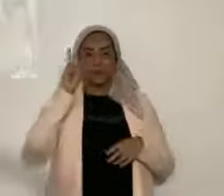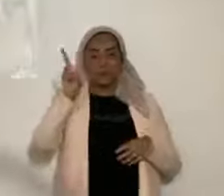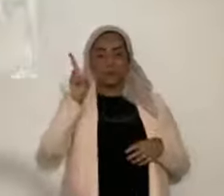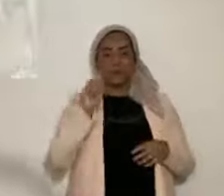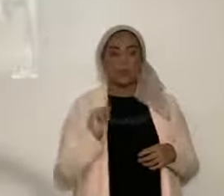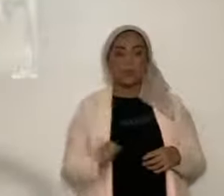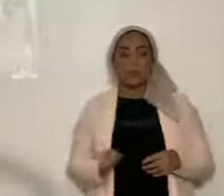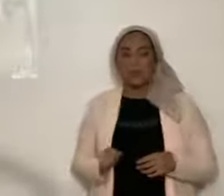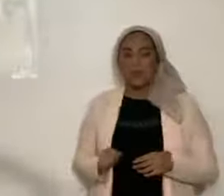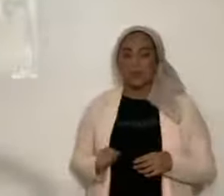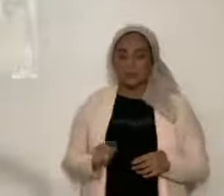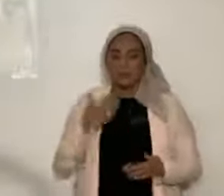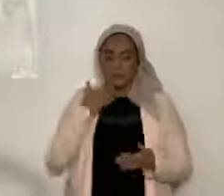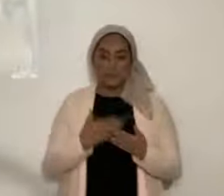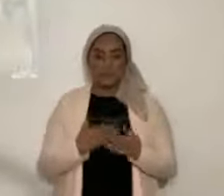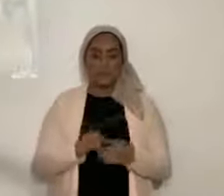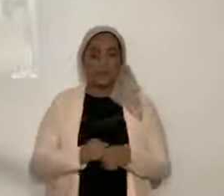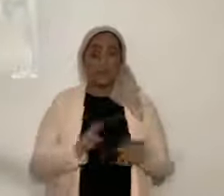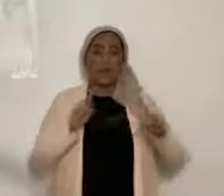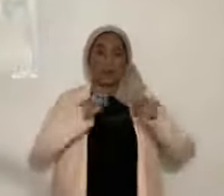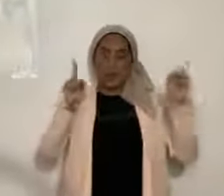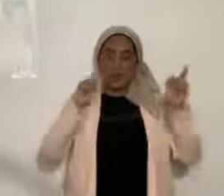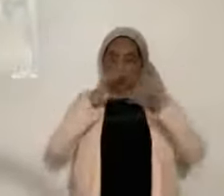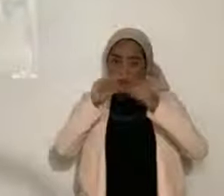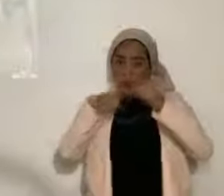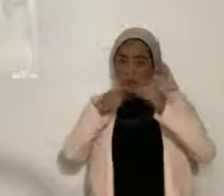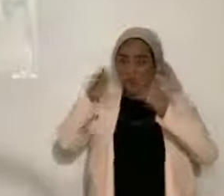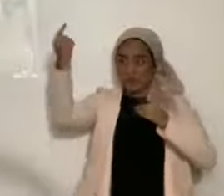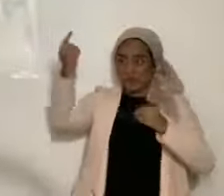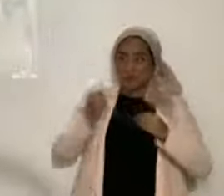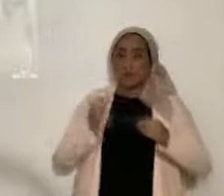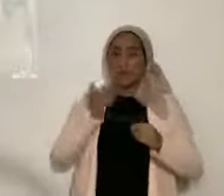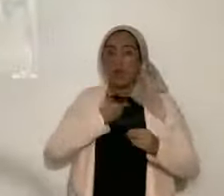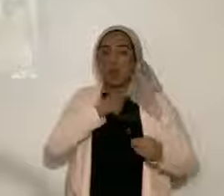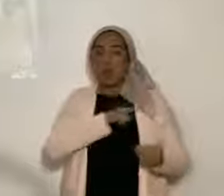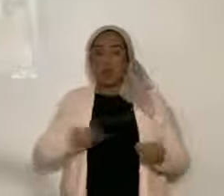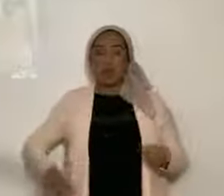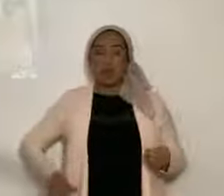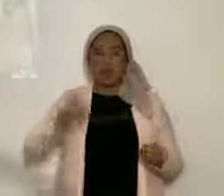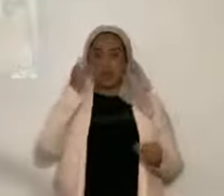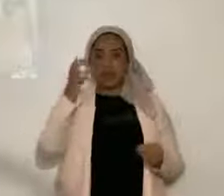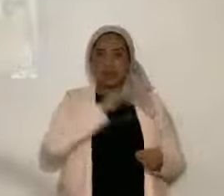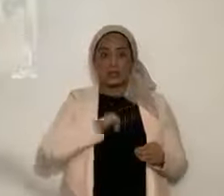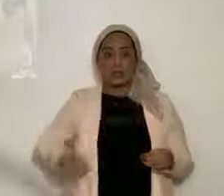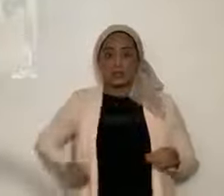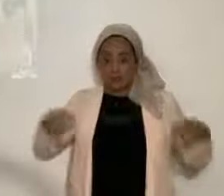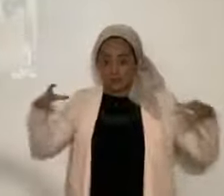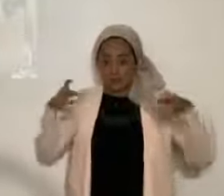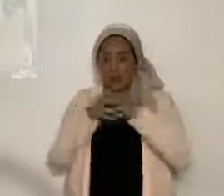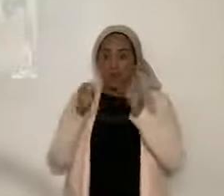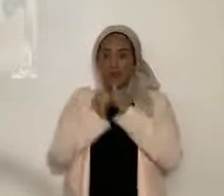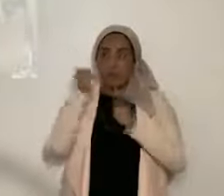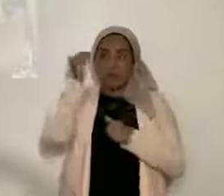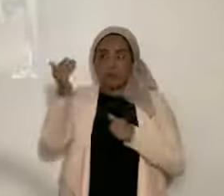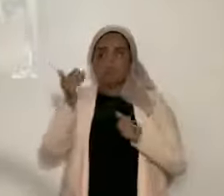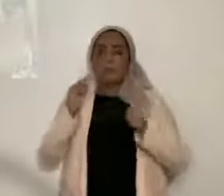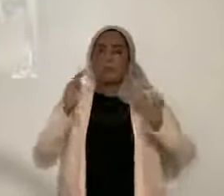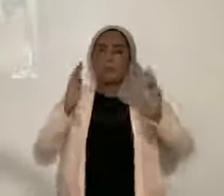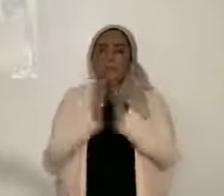2? Eso es. Pero con respecto a la venida de nuestro Adón Yahshua Mashiach y nuestra reunión con Él, os rogamos,